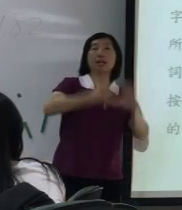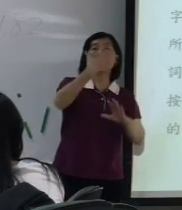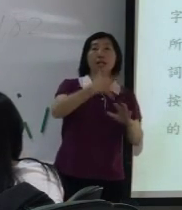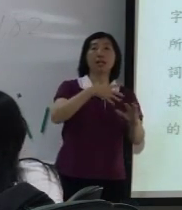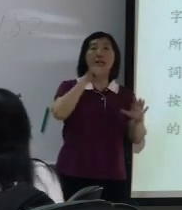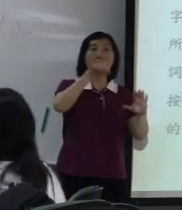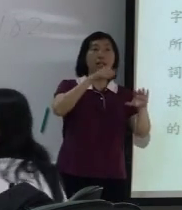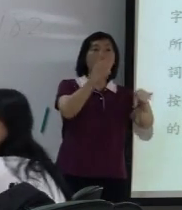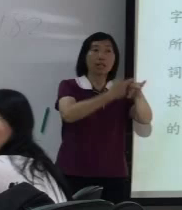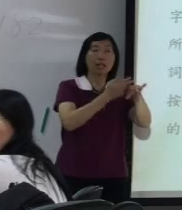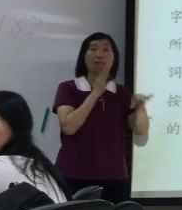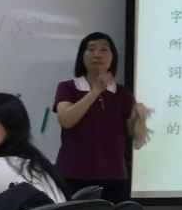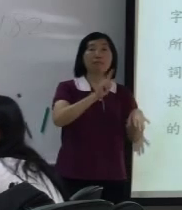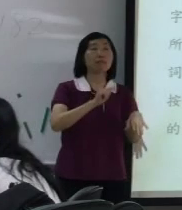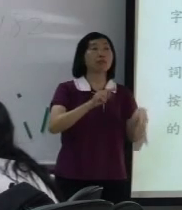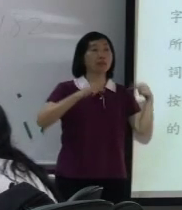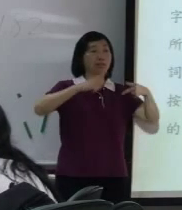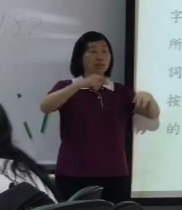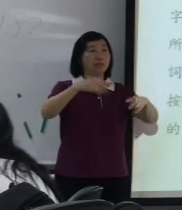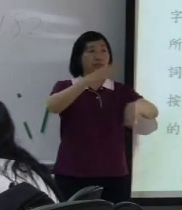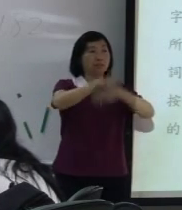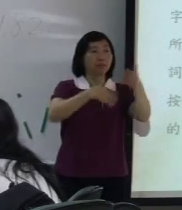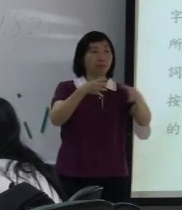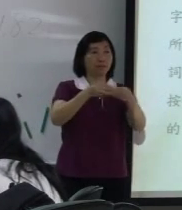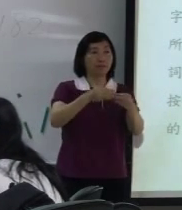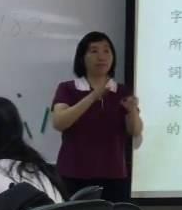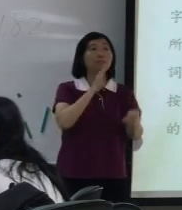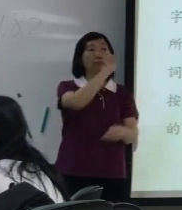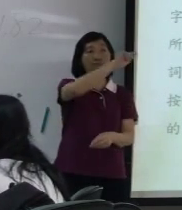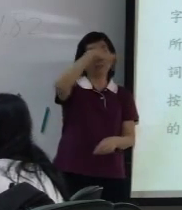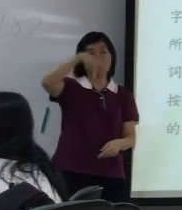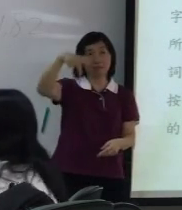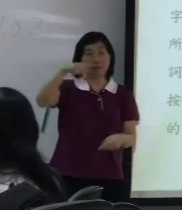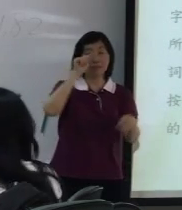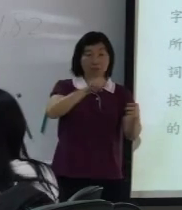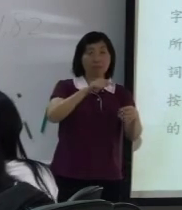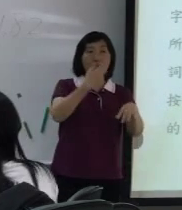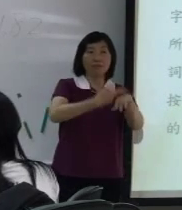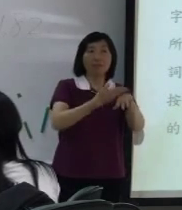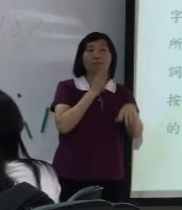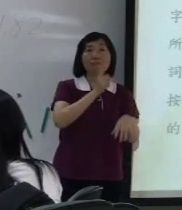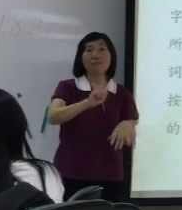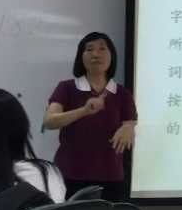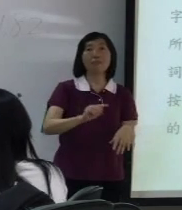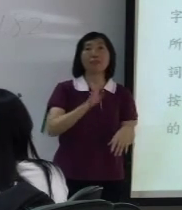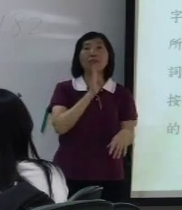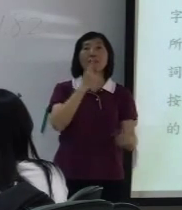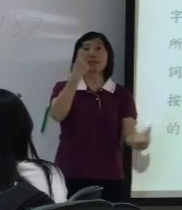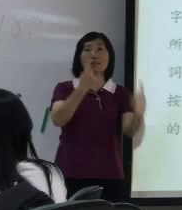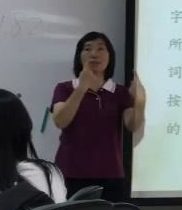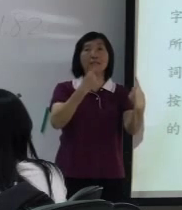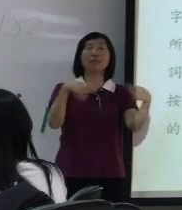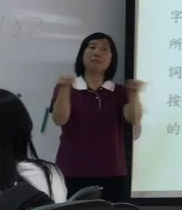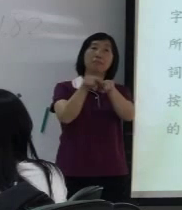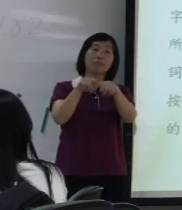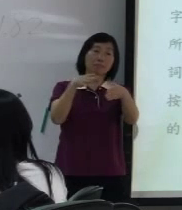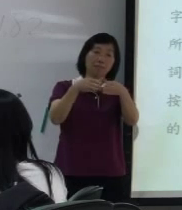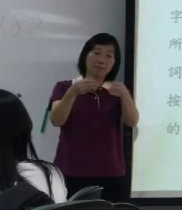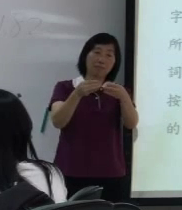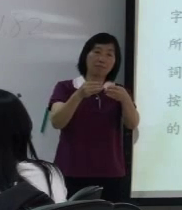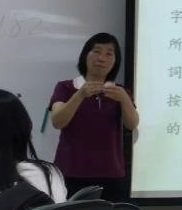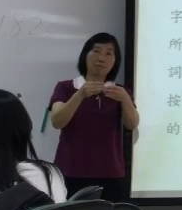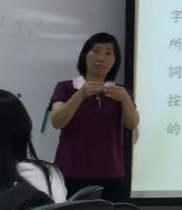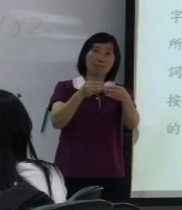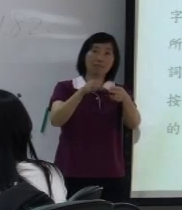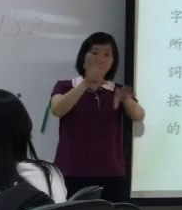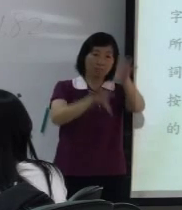点阅方式，修订版手语词典 APP 的点阅方式，依照一般词典的编排